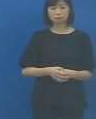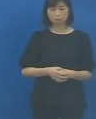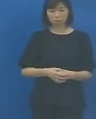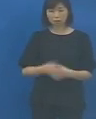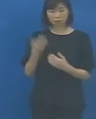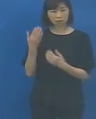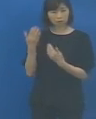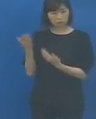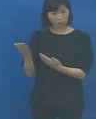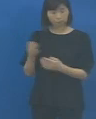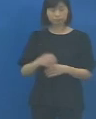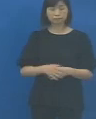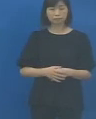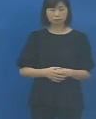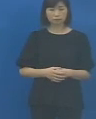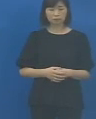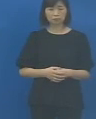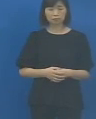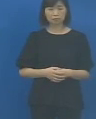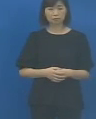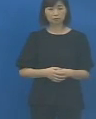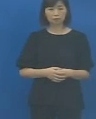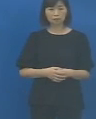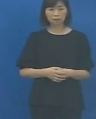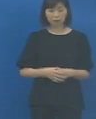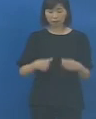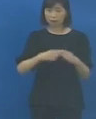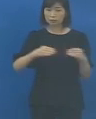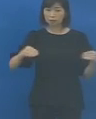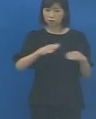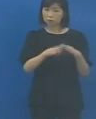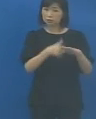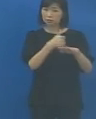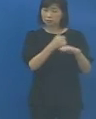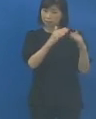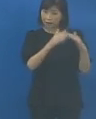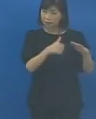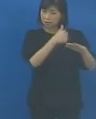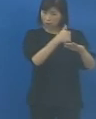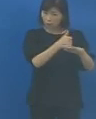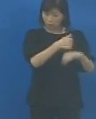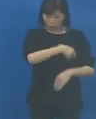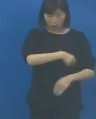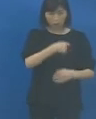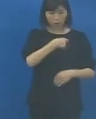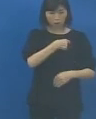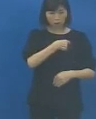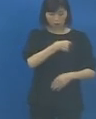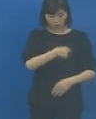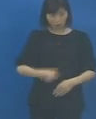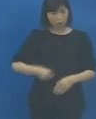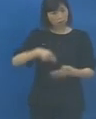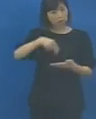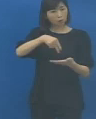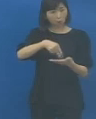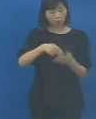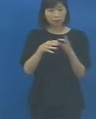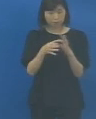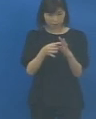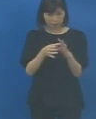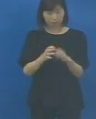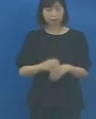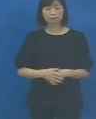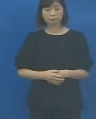読売新聞の安根です。全国知事会の会長選への立候補での話ですね。先